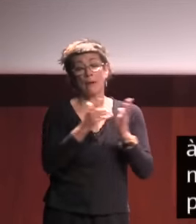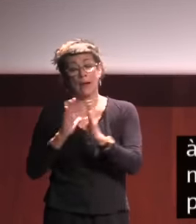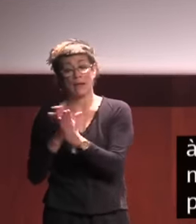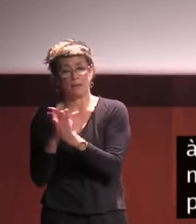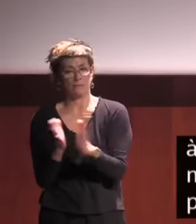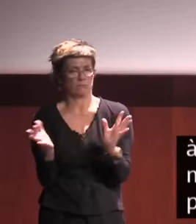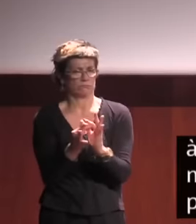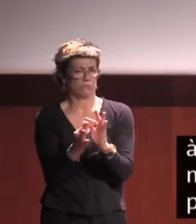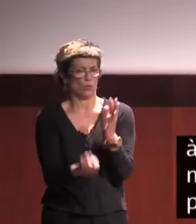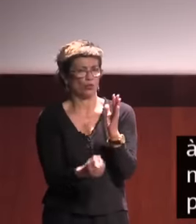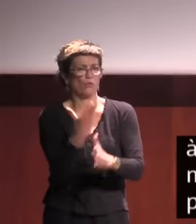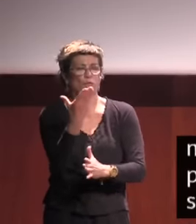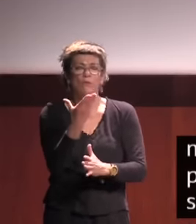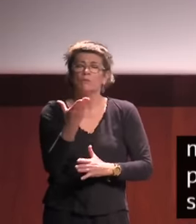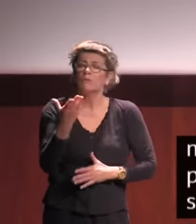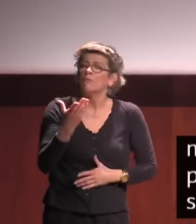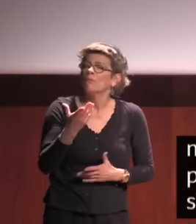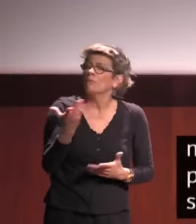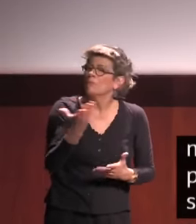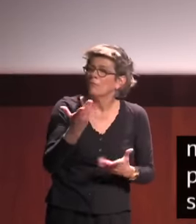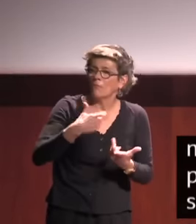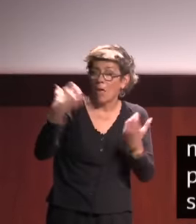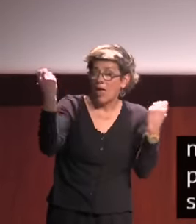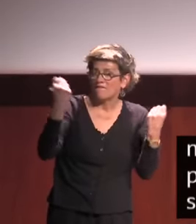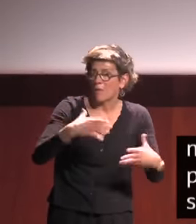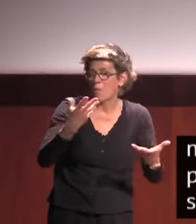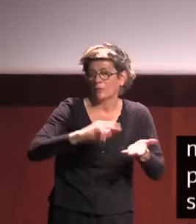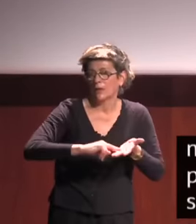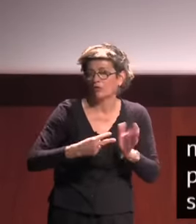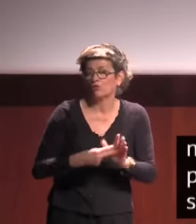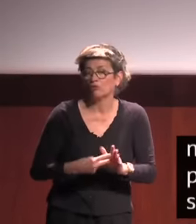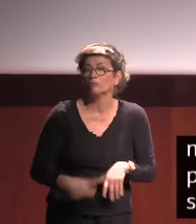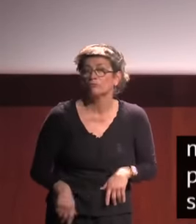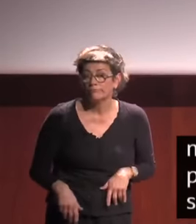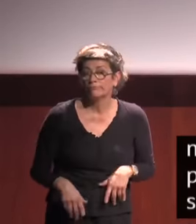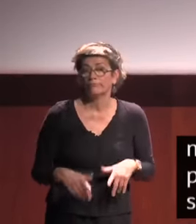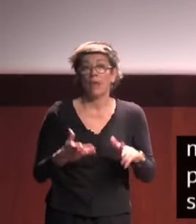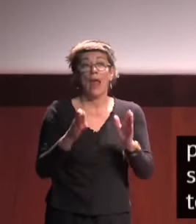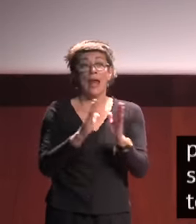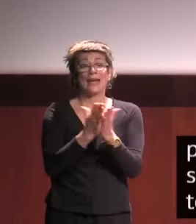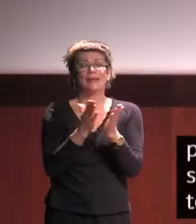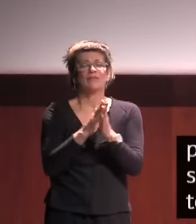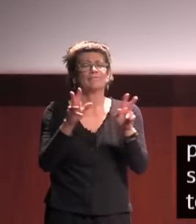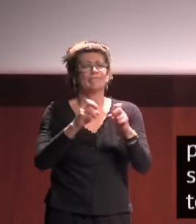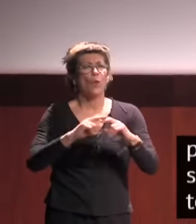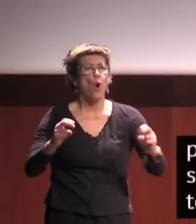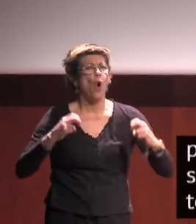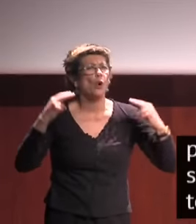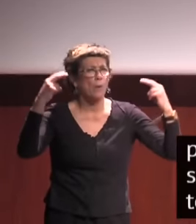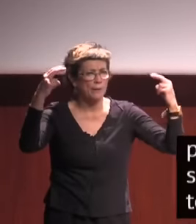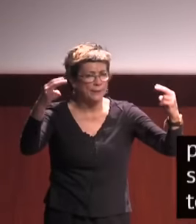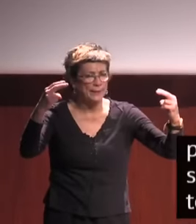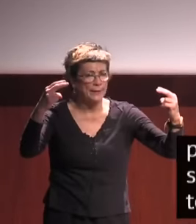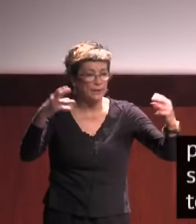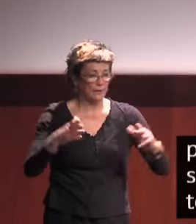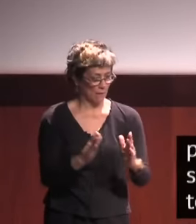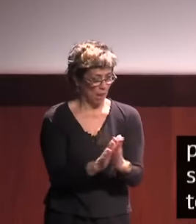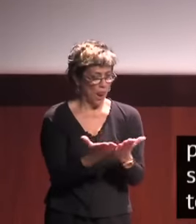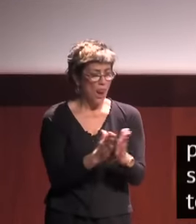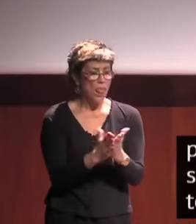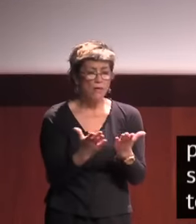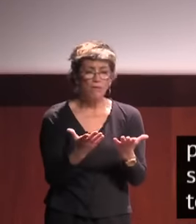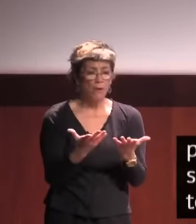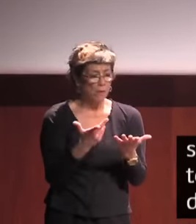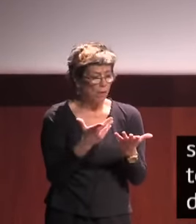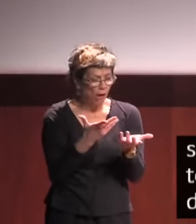livre a été causée par un événement, celui-là technologique, l'apparition du livre augmenté. Le livre, désormais, n'est plus